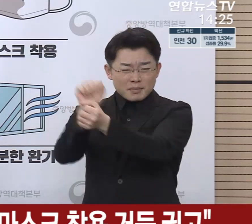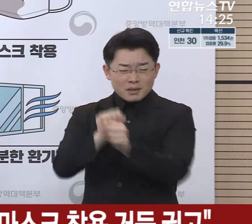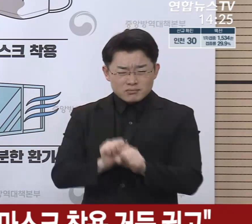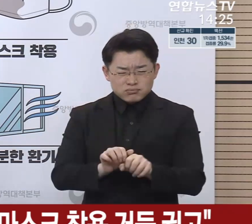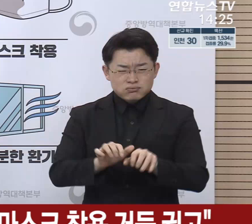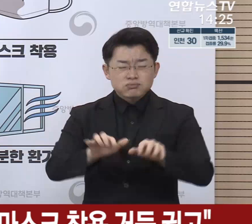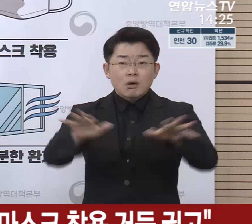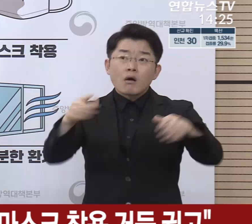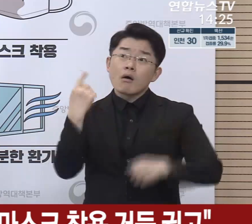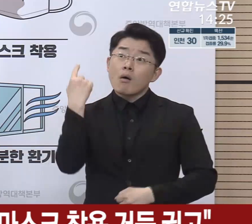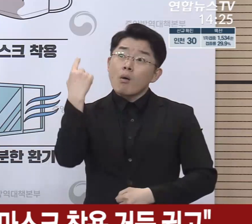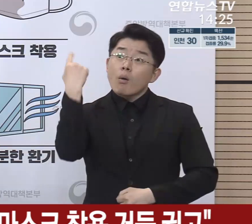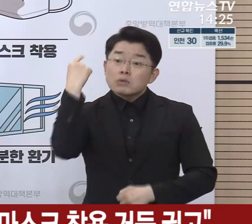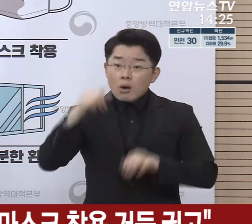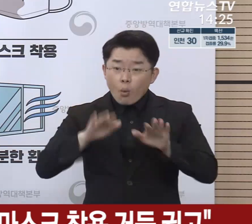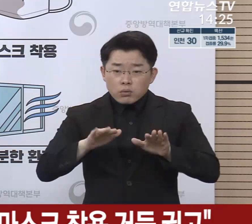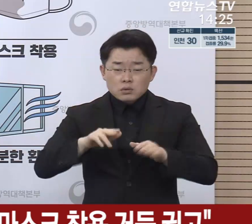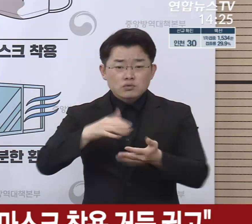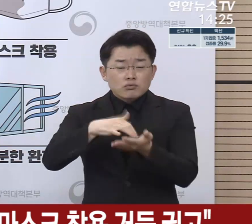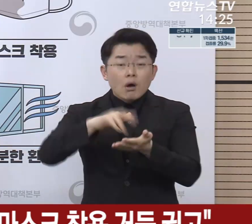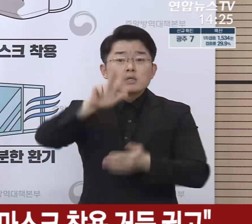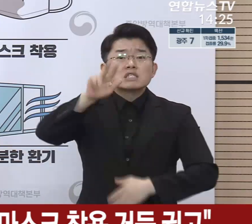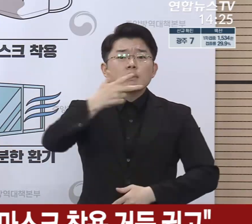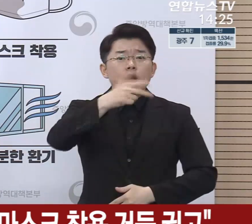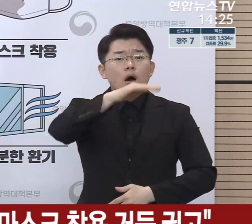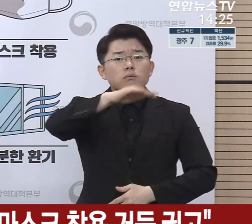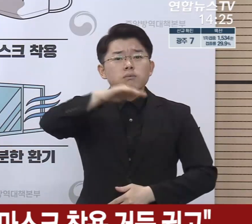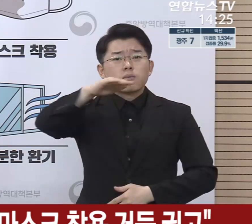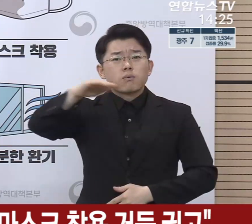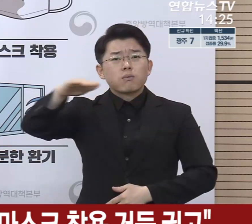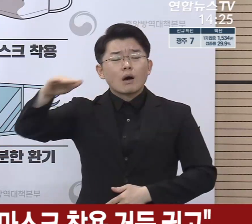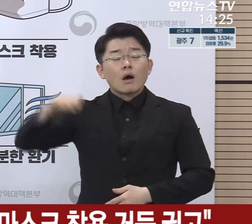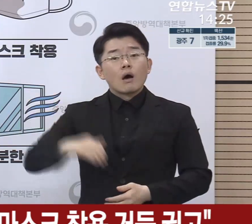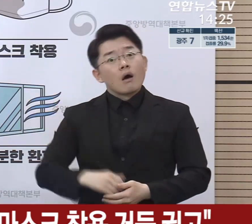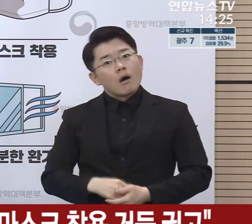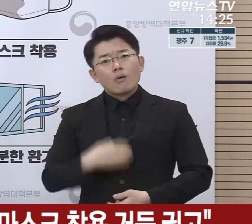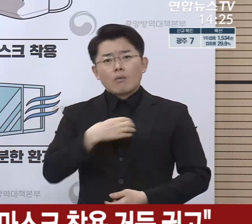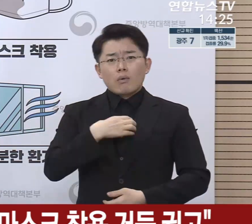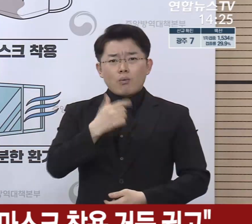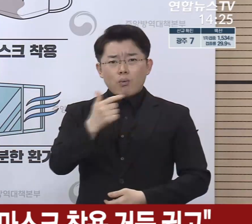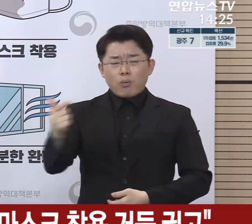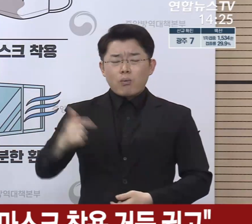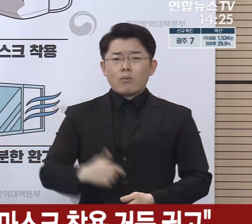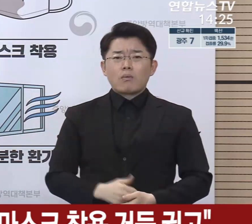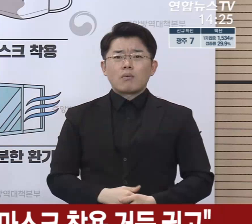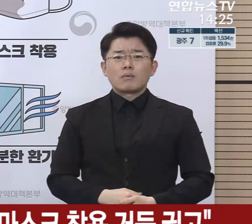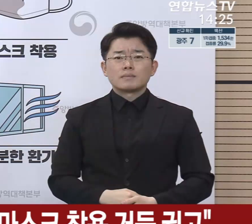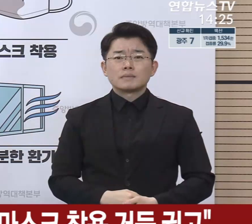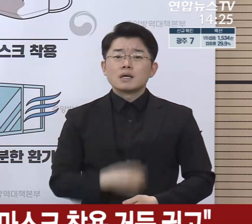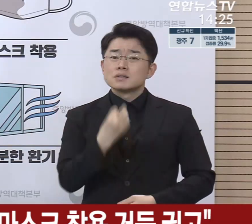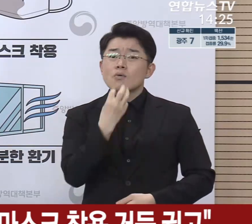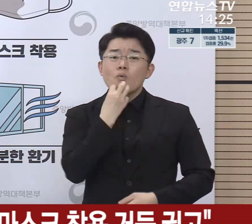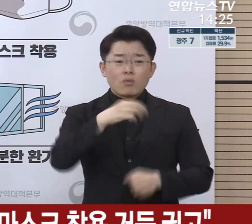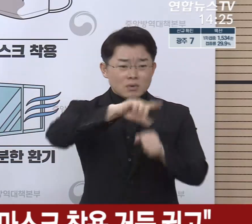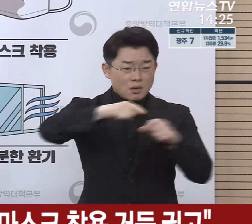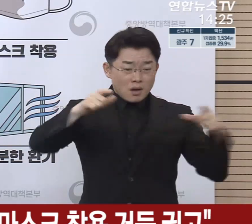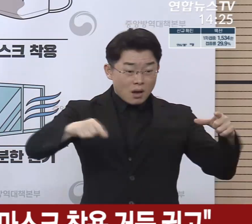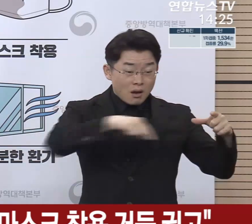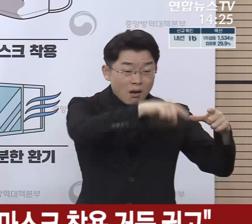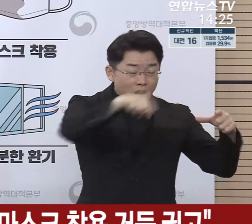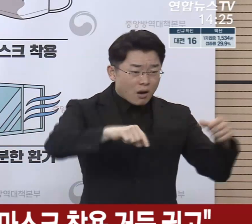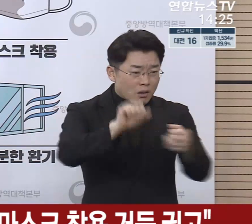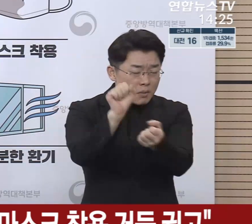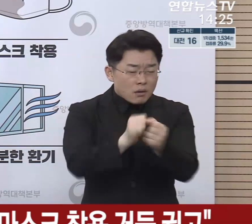오늘 어제 700명대가 발생해서 확산의 우려가 매우 큰 상황입니다. 수도권에서는